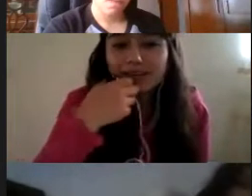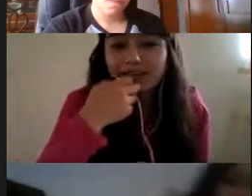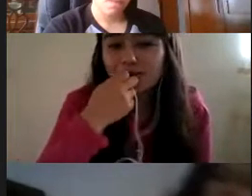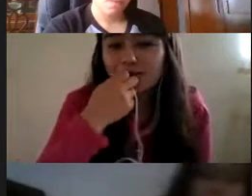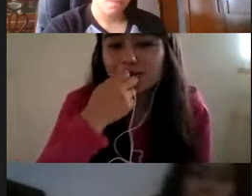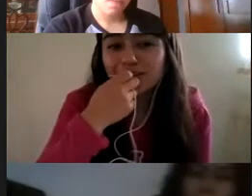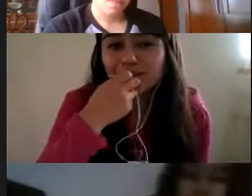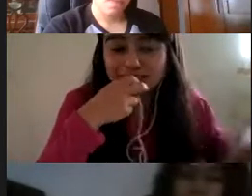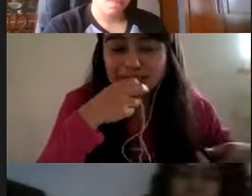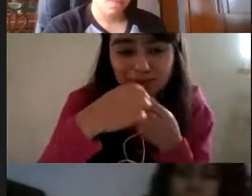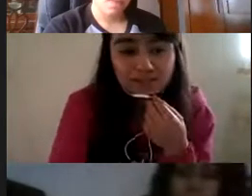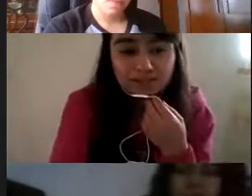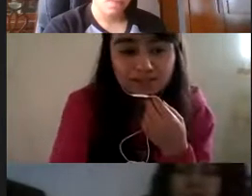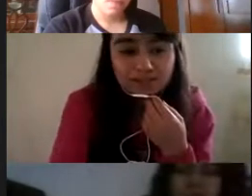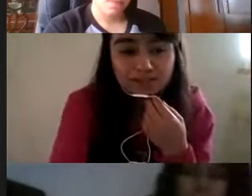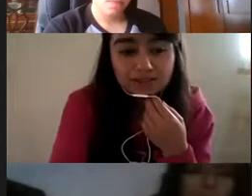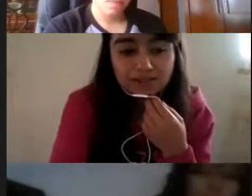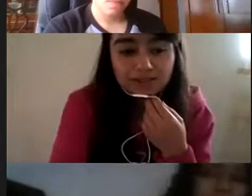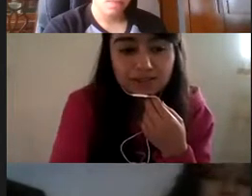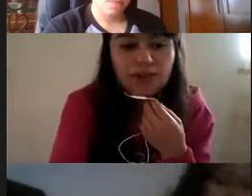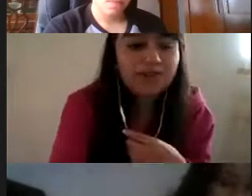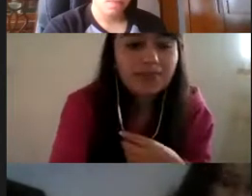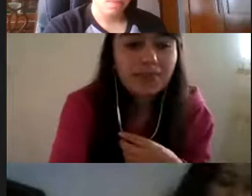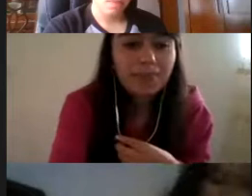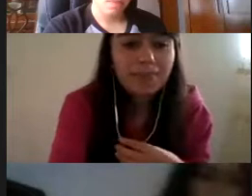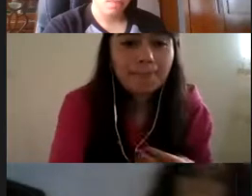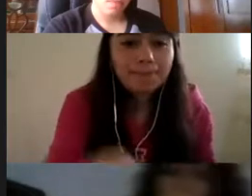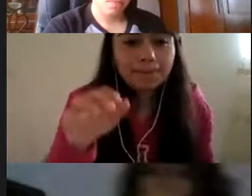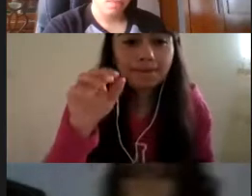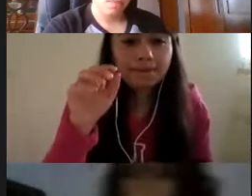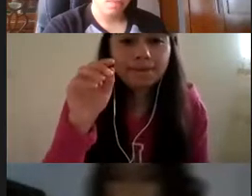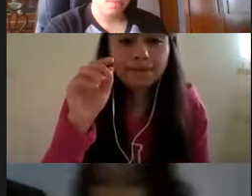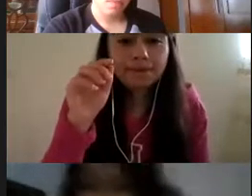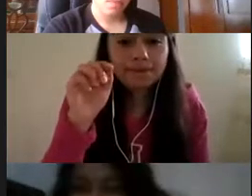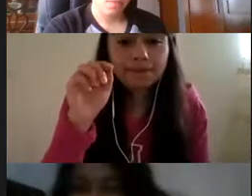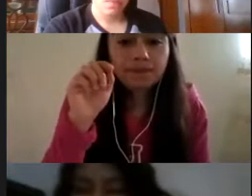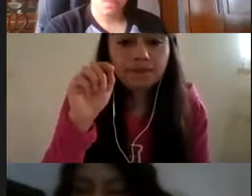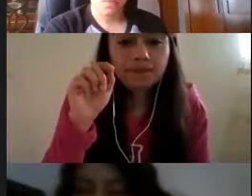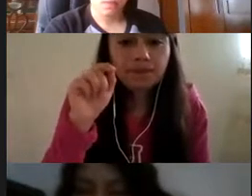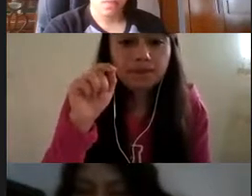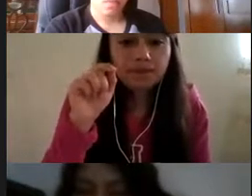como se escribe, no como suena. Sí. Ok. Pero entonces a la otra igual le cambias como se escribe, ¿vale?